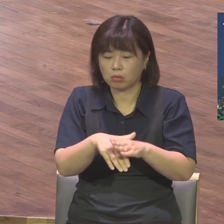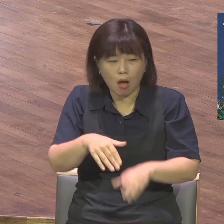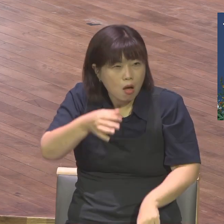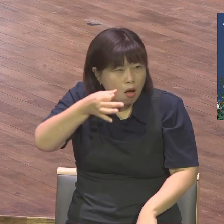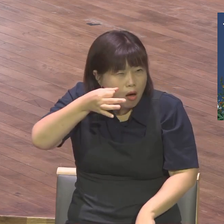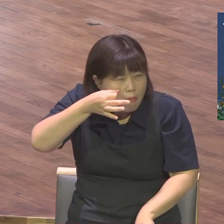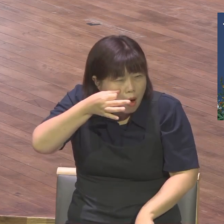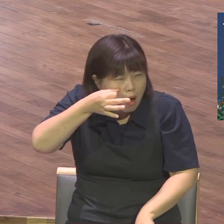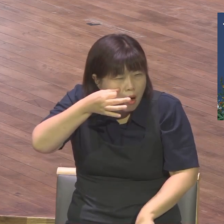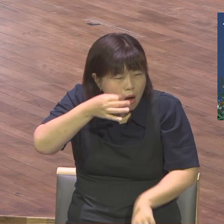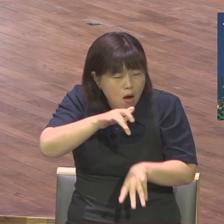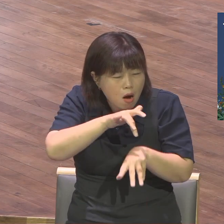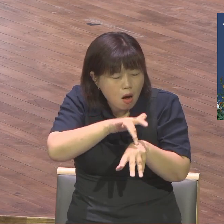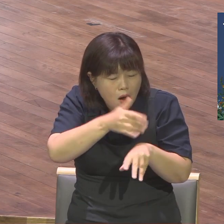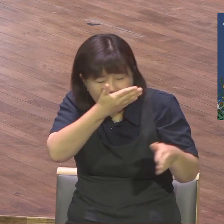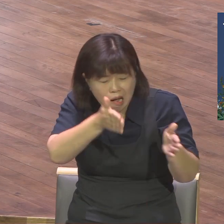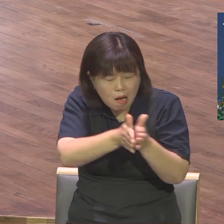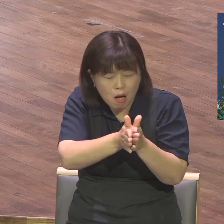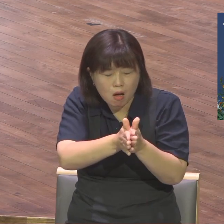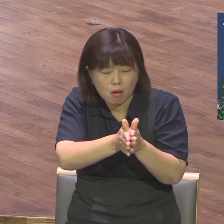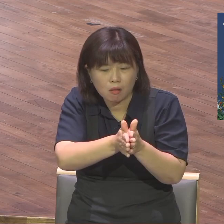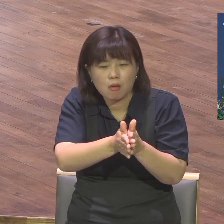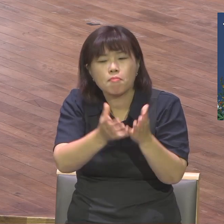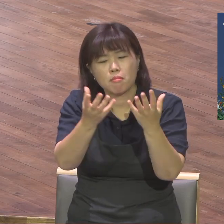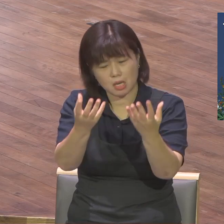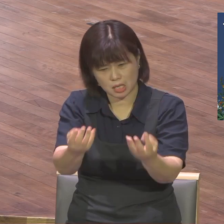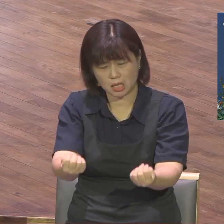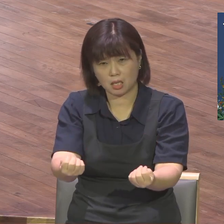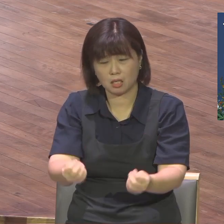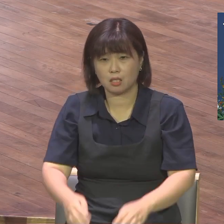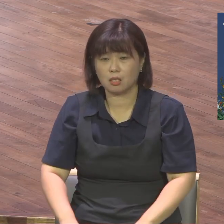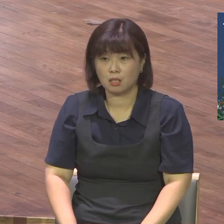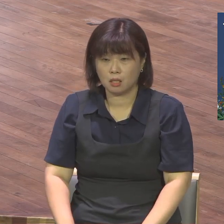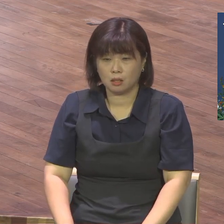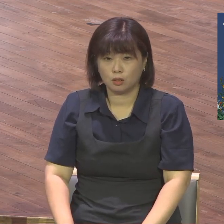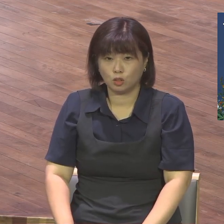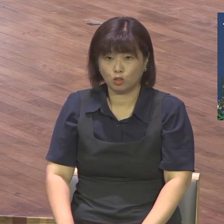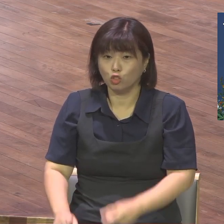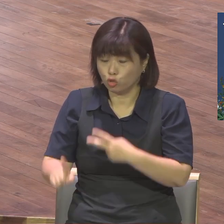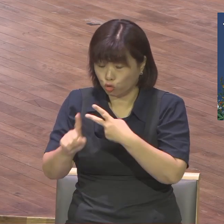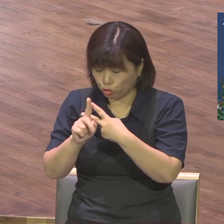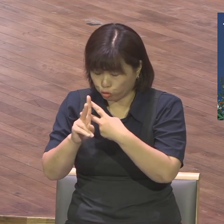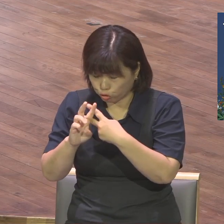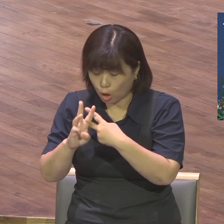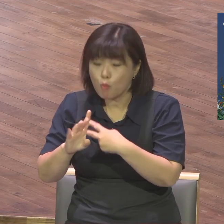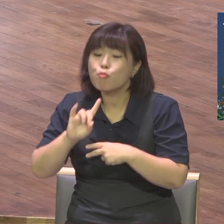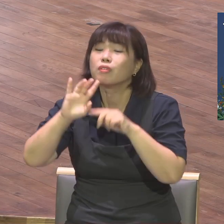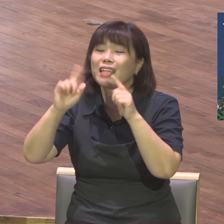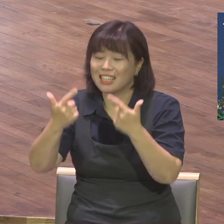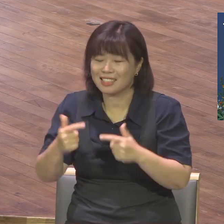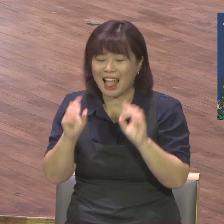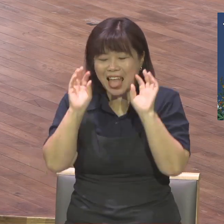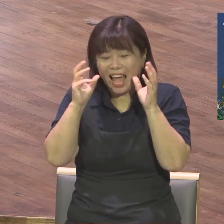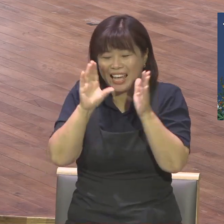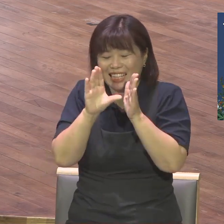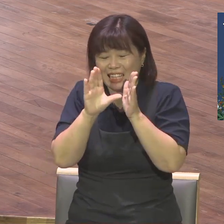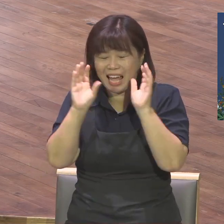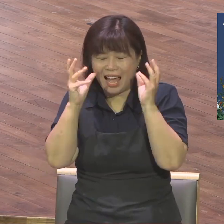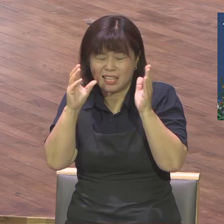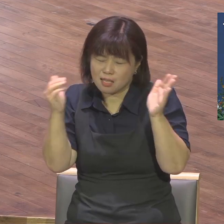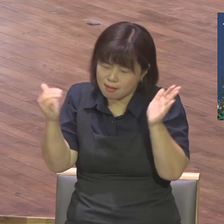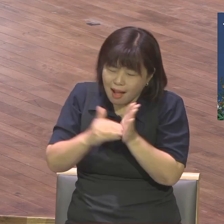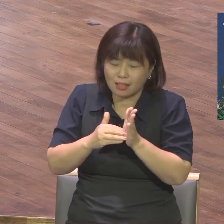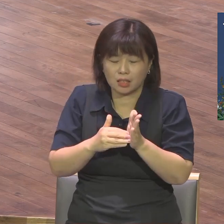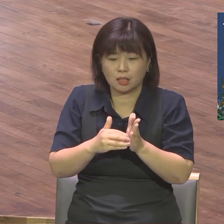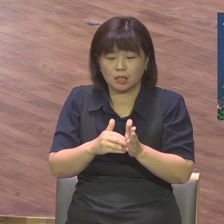인터넷 문화가 유아들에게까지 그렇게 뻗쳐 나가고 있어요. 예를 들면 보세요. 식당에